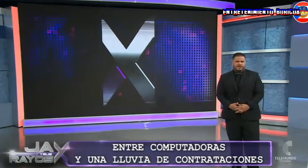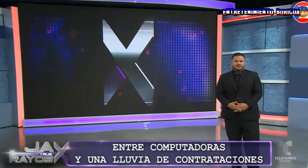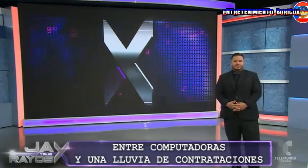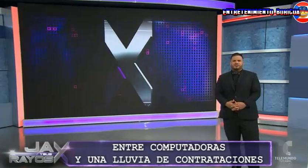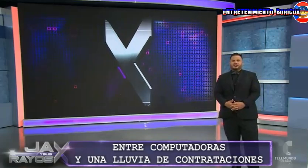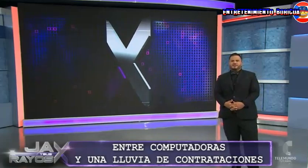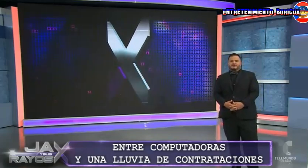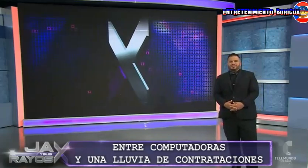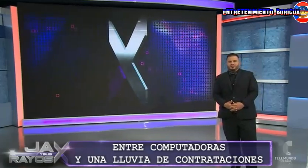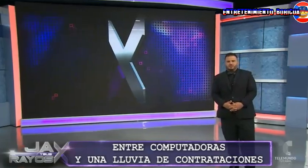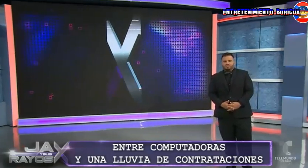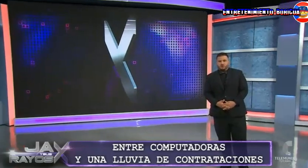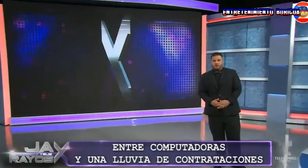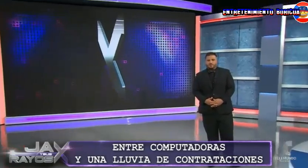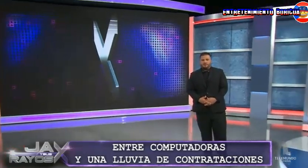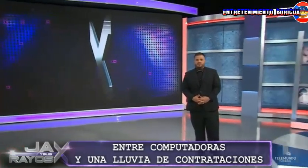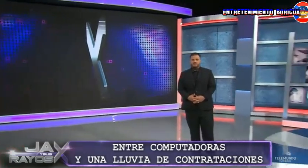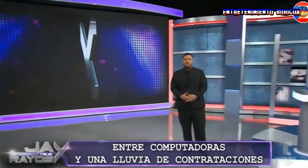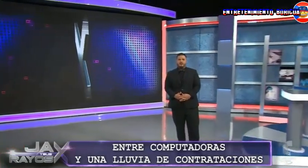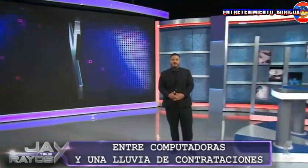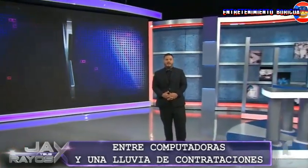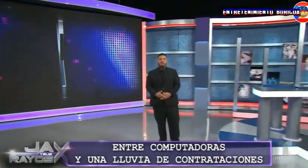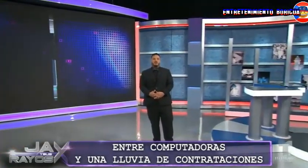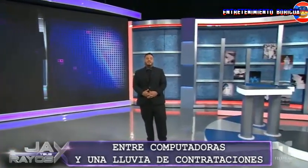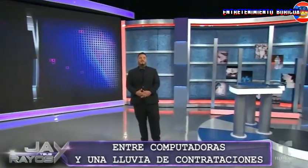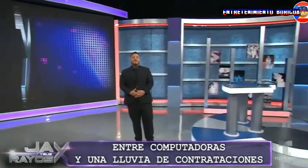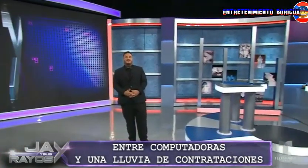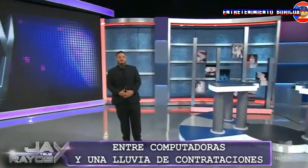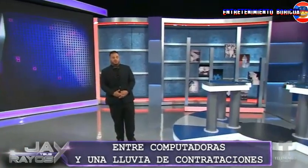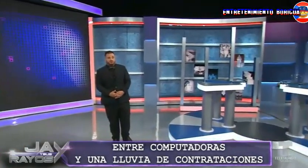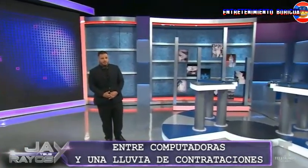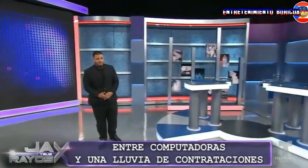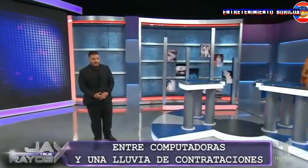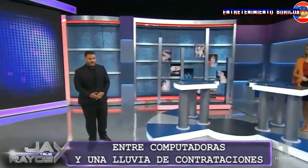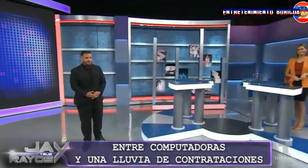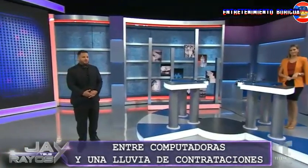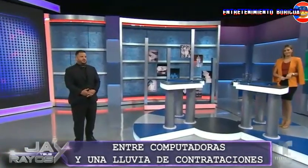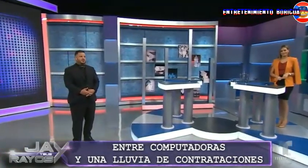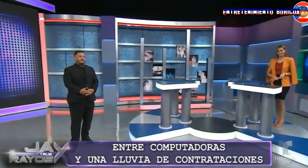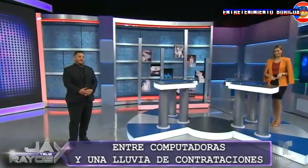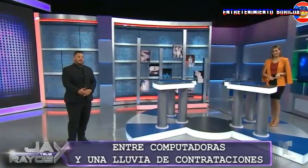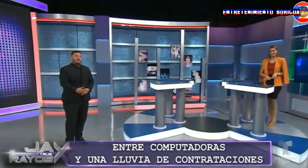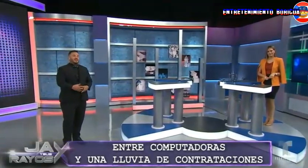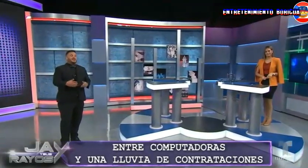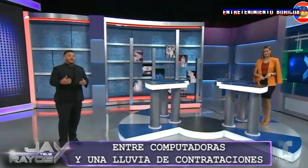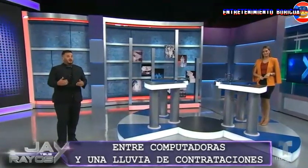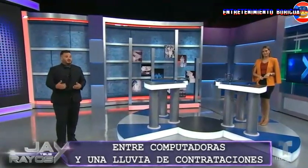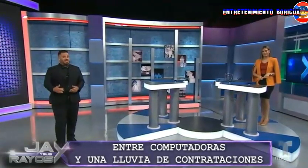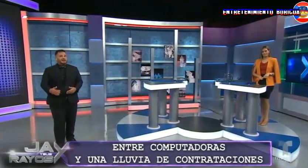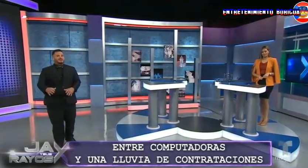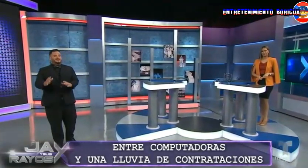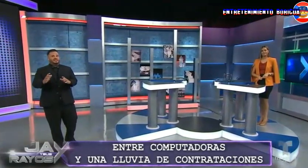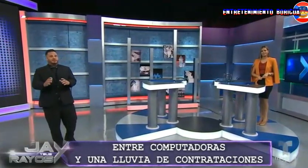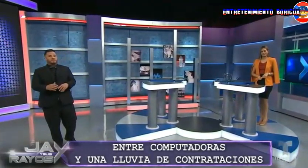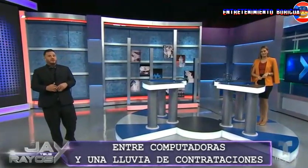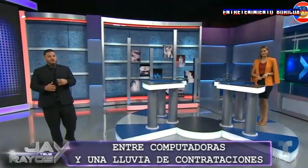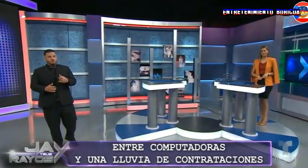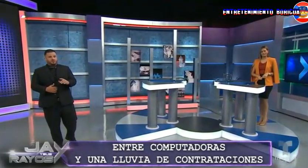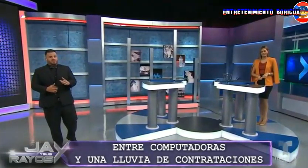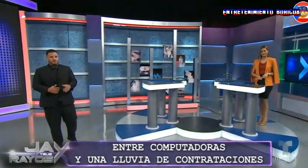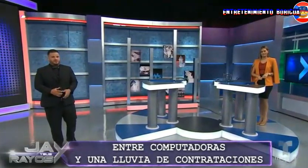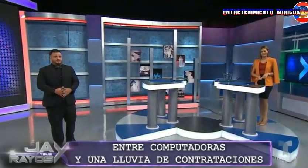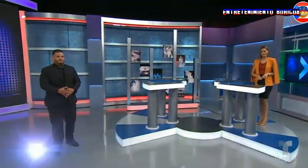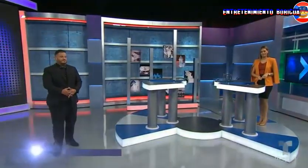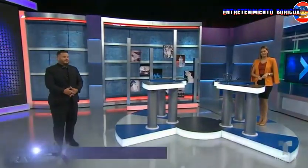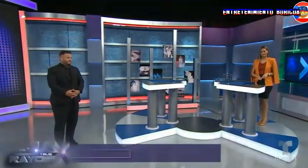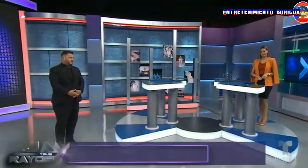¿verdad? Tatiana Ortiz Ramírez va a estar con nosotros y nos cuenta sobre el atornillamiento de empleados en esta y en otras agencias que tenemos